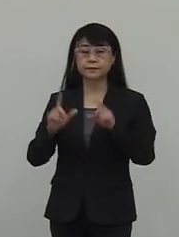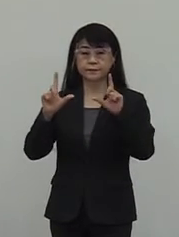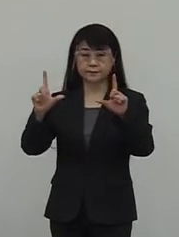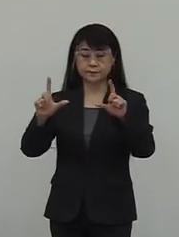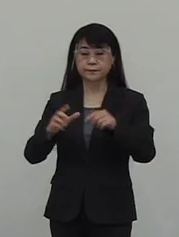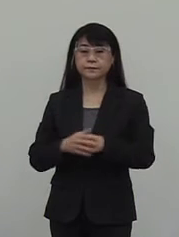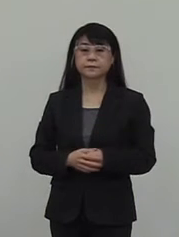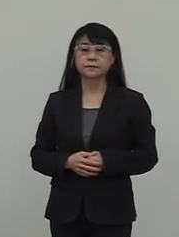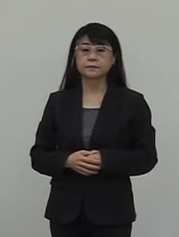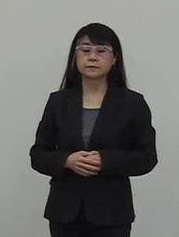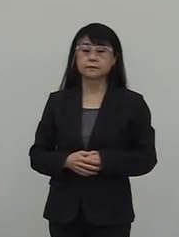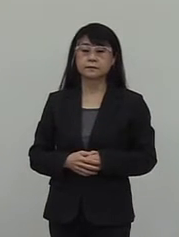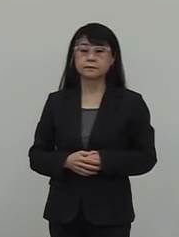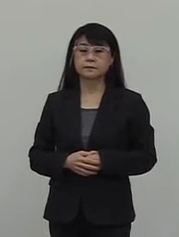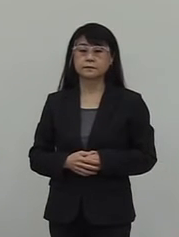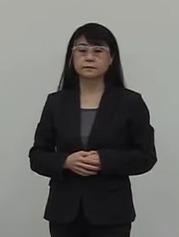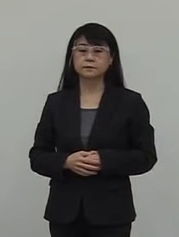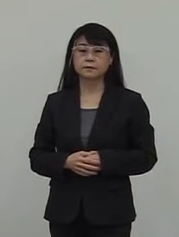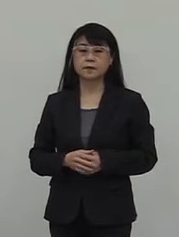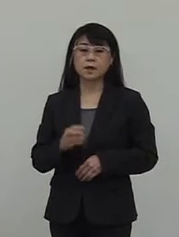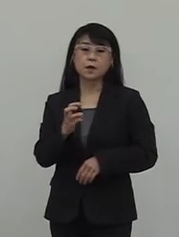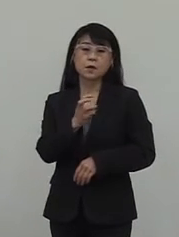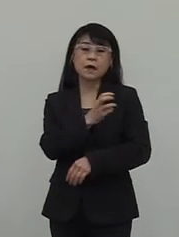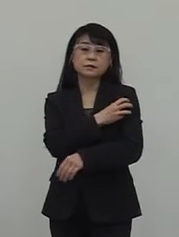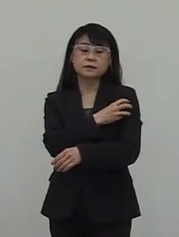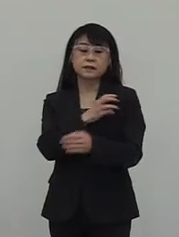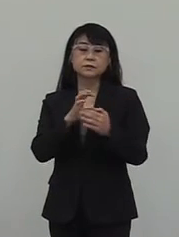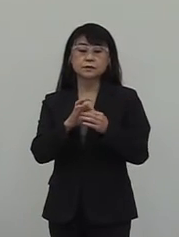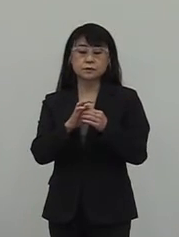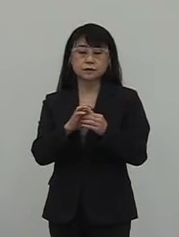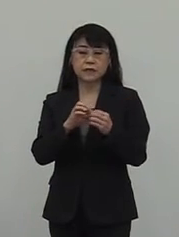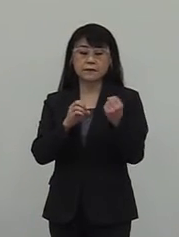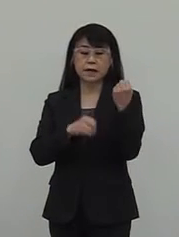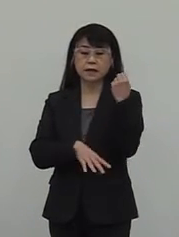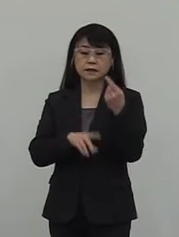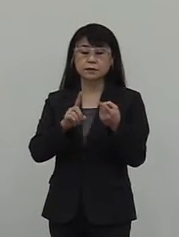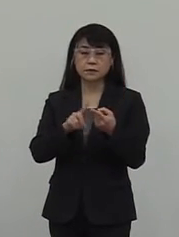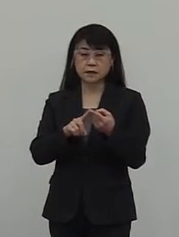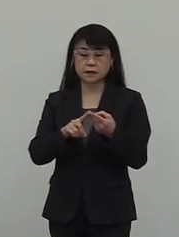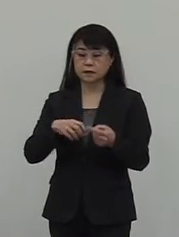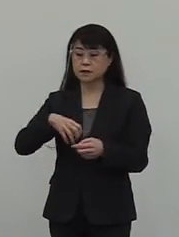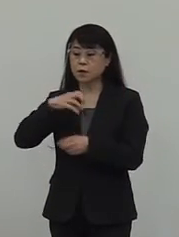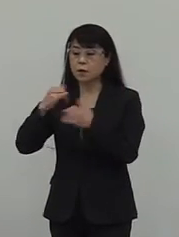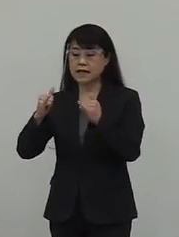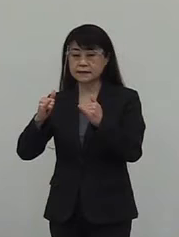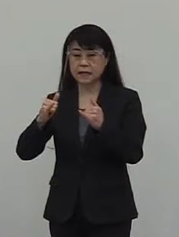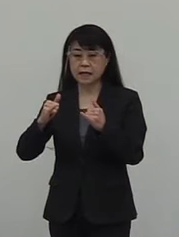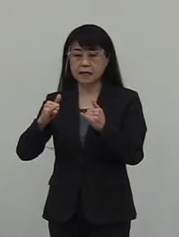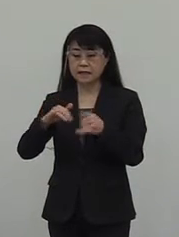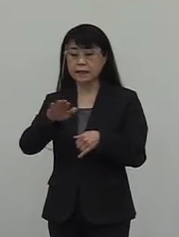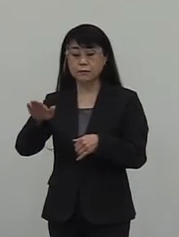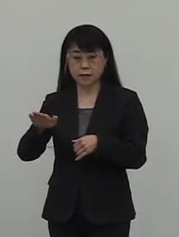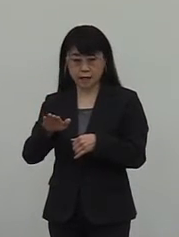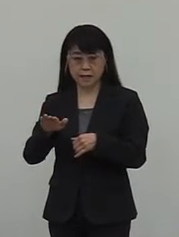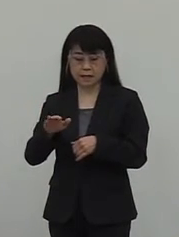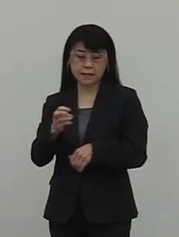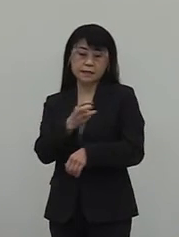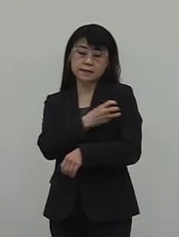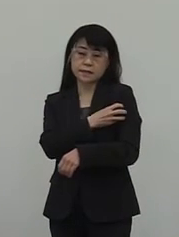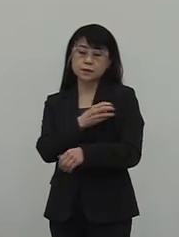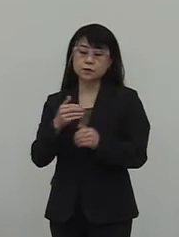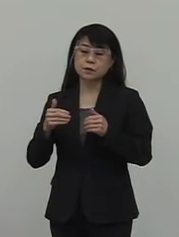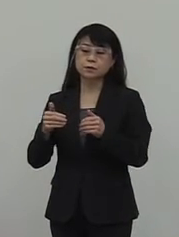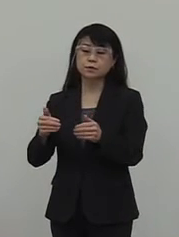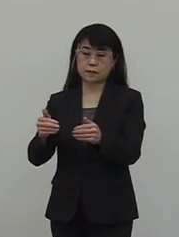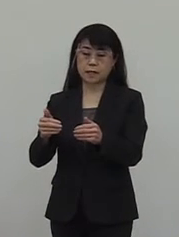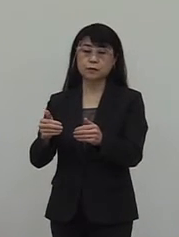ですね、まずそのワクチン接種は基本的にそのこちらご高齢の方なので、接種は進め